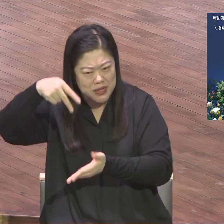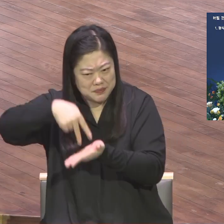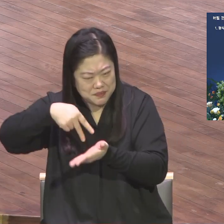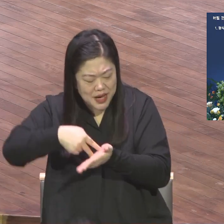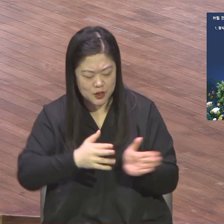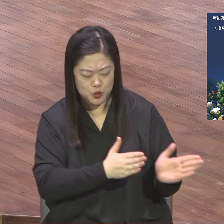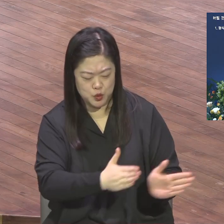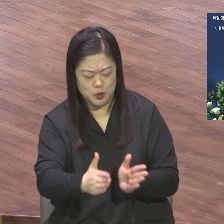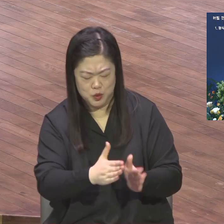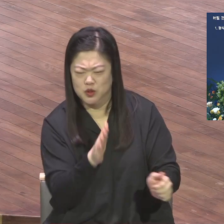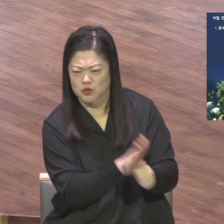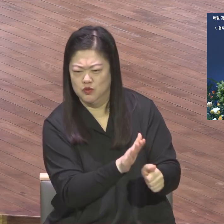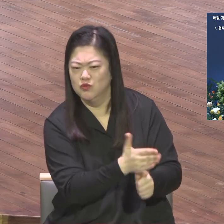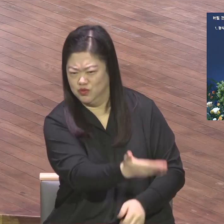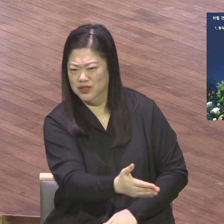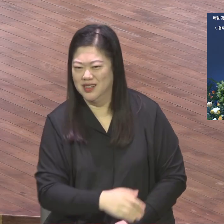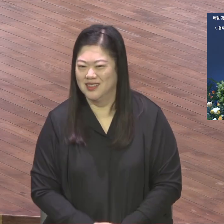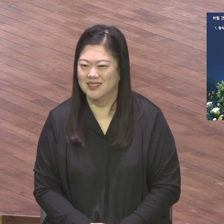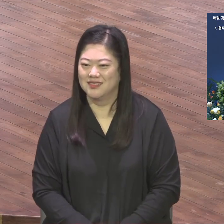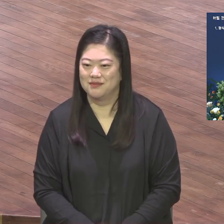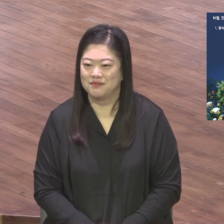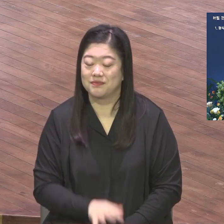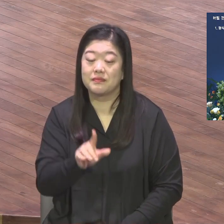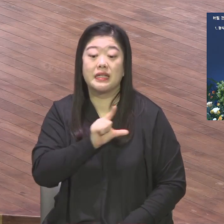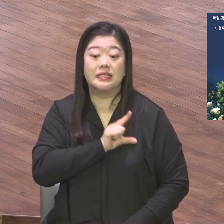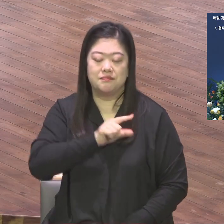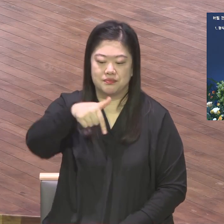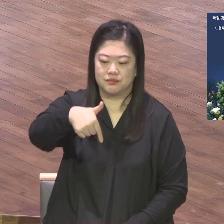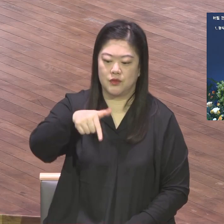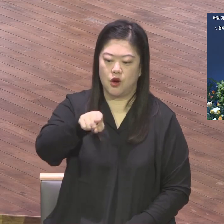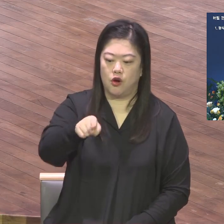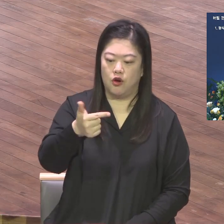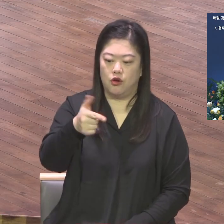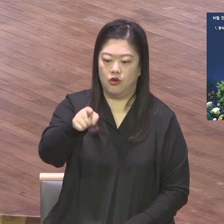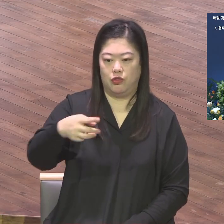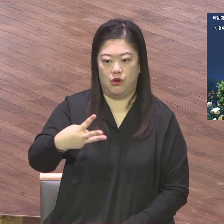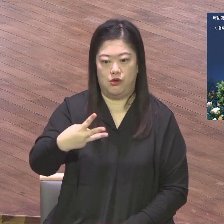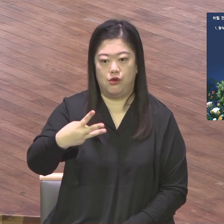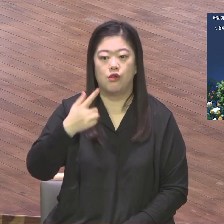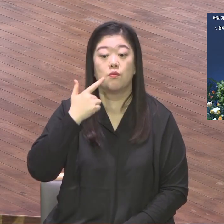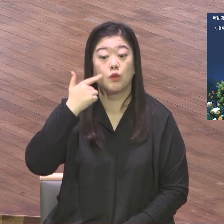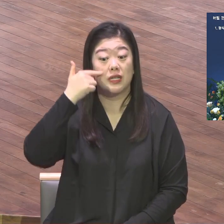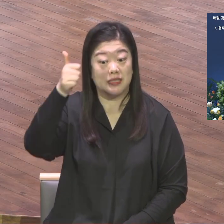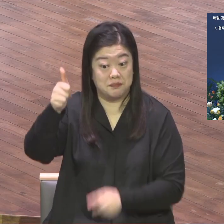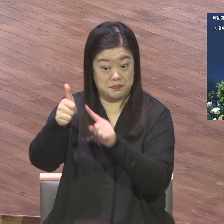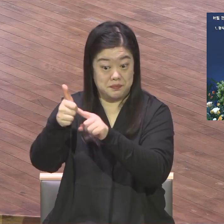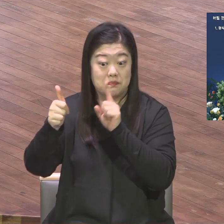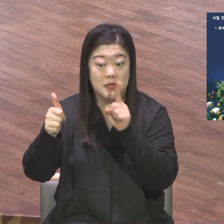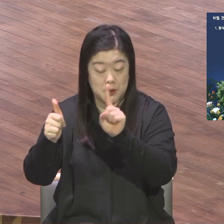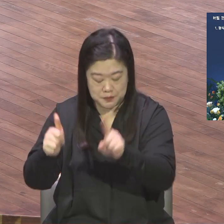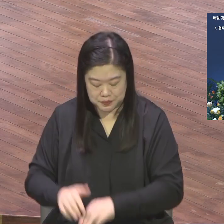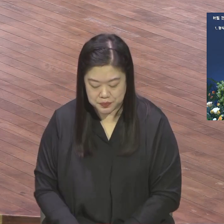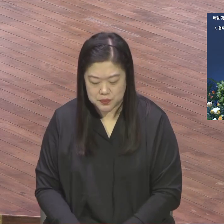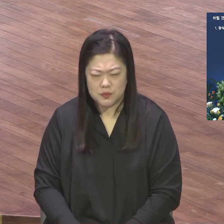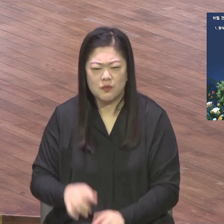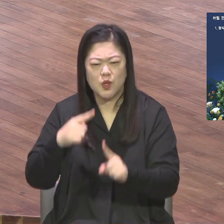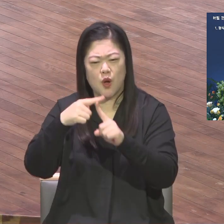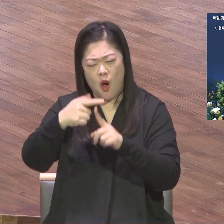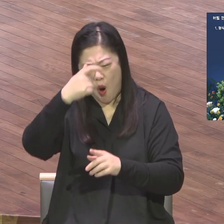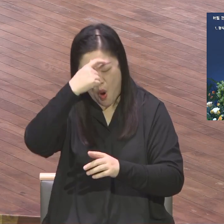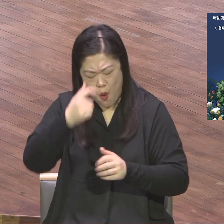청교도인 윌리엄 그늘 목사가 이런 말을 했습니다. 교회에 열심히 나가고 선행에